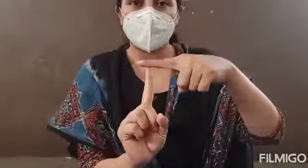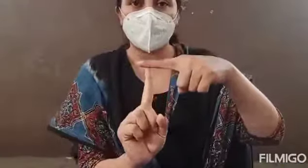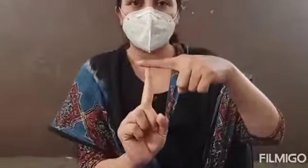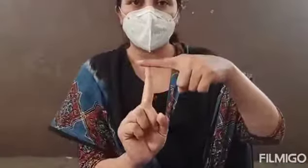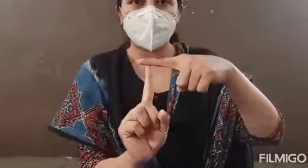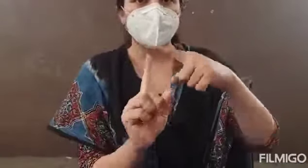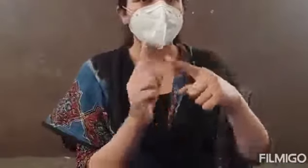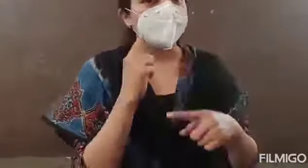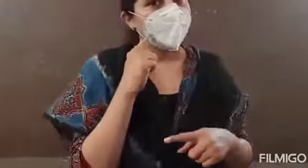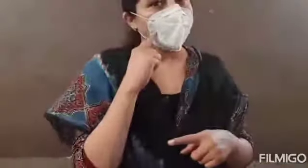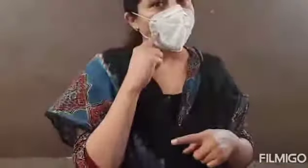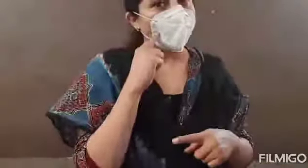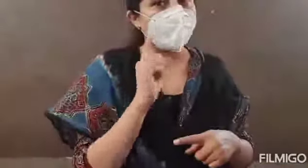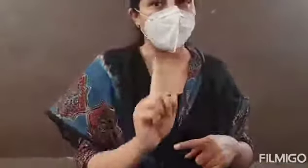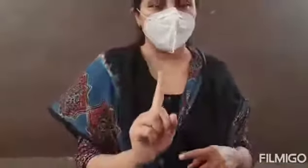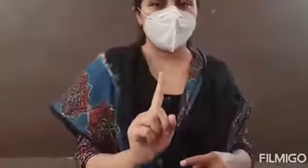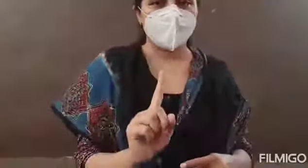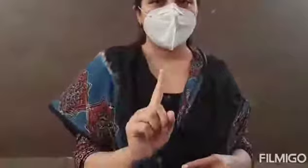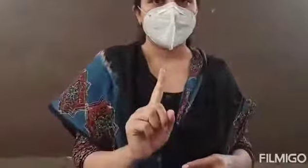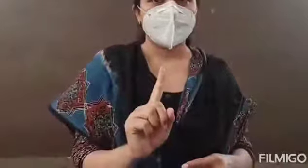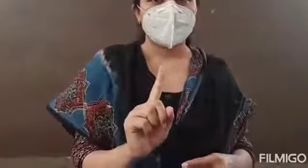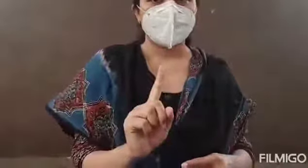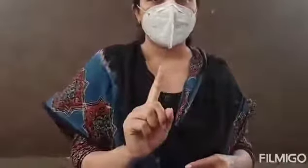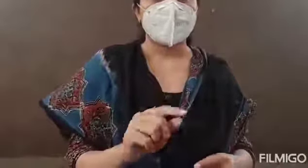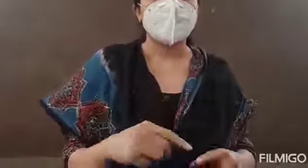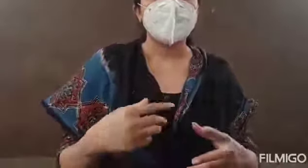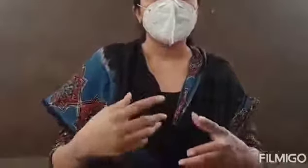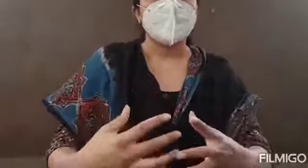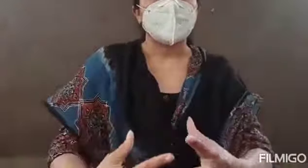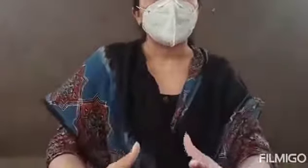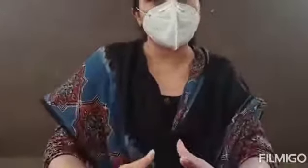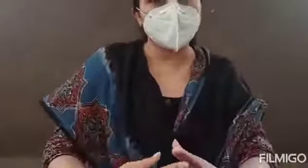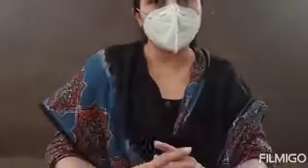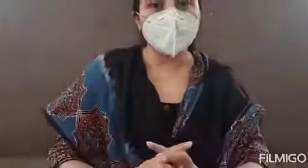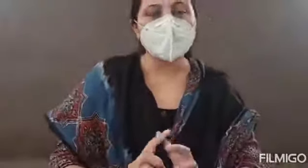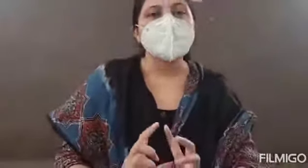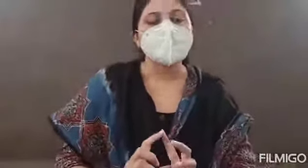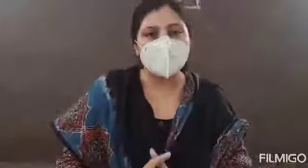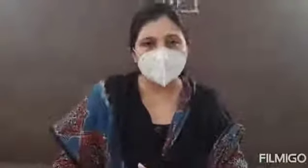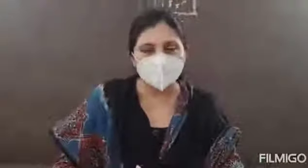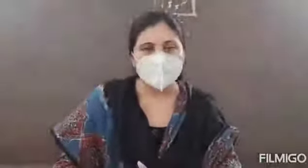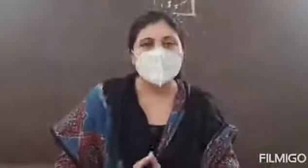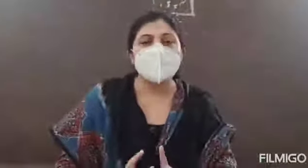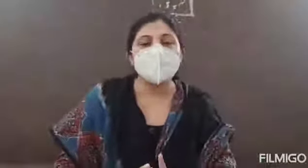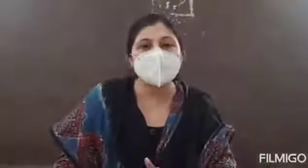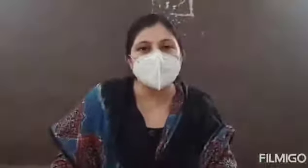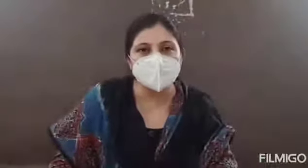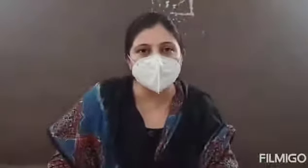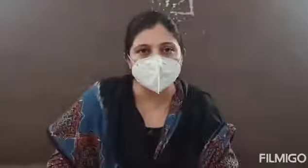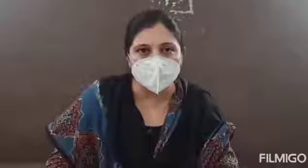ટી આઈ, આ આખો શ્રુતિનો સ્પેલિંગ થયો. આવી રીતે શ્રવણમંદ